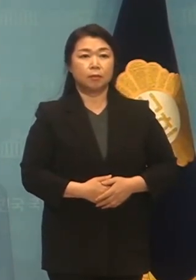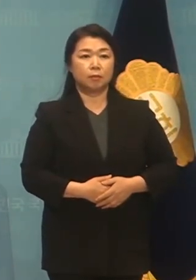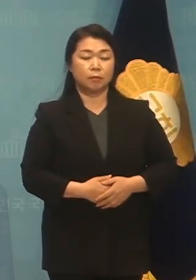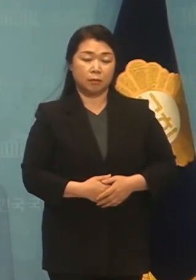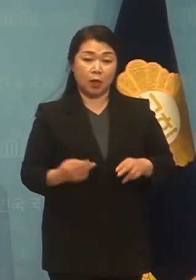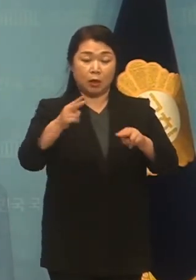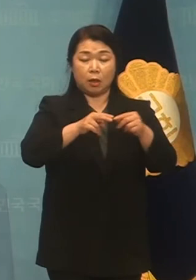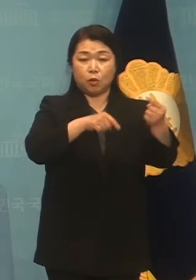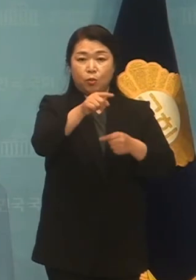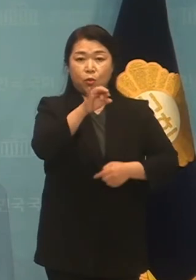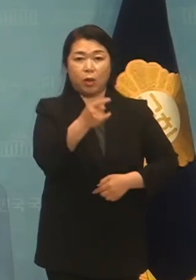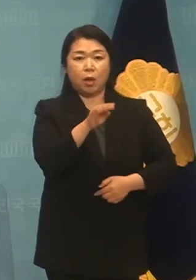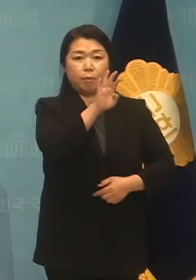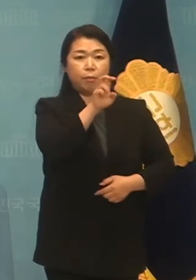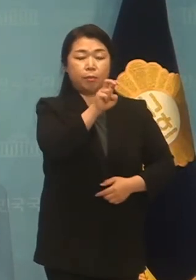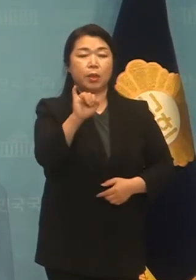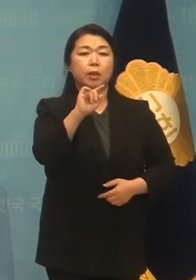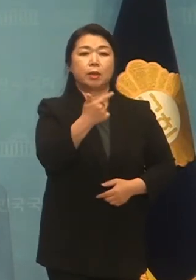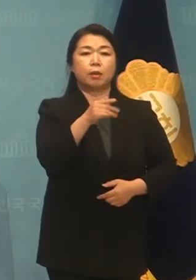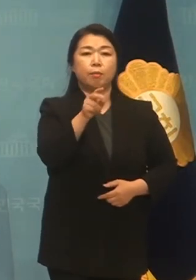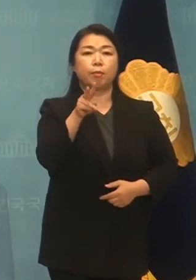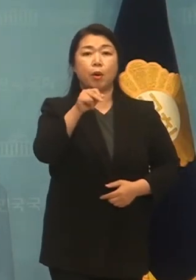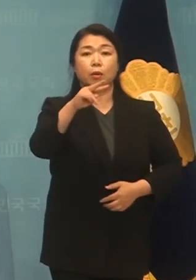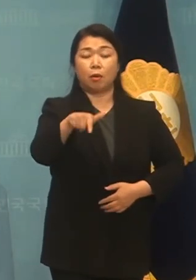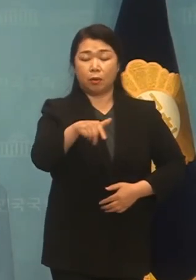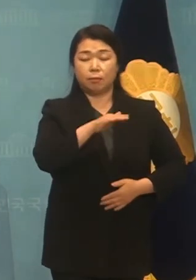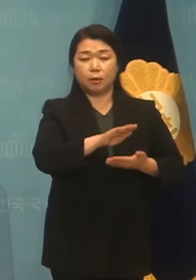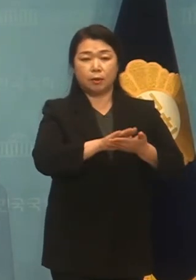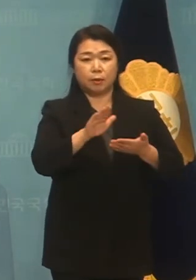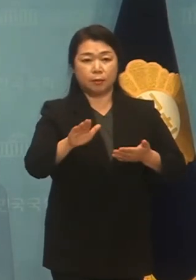네, 인사청문위원 민병덕 의원입니다.